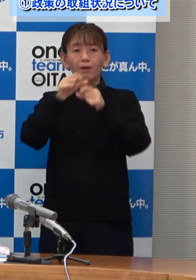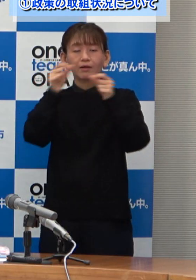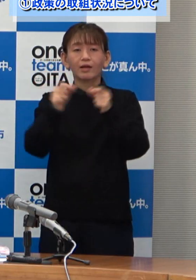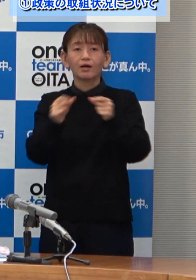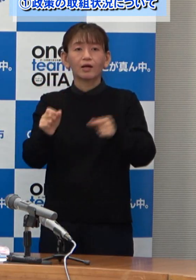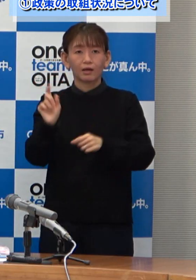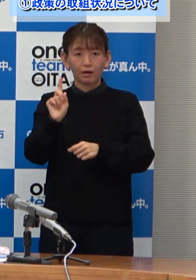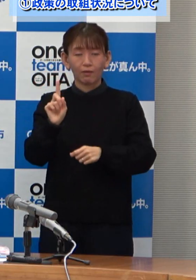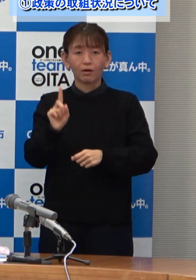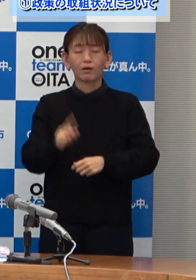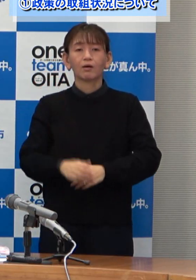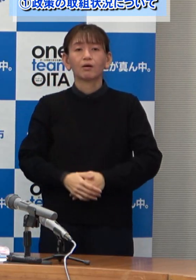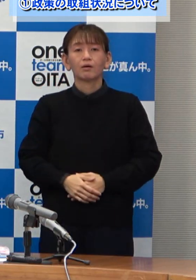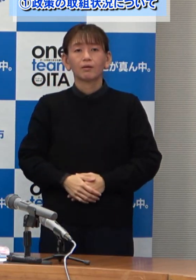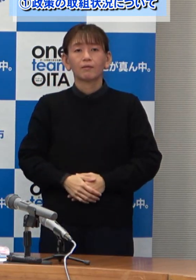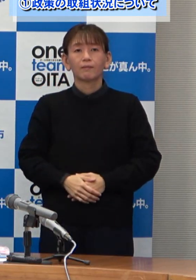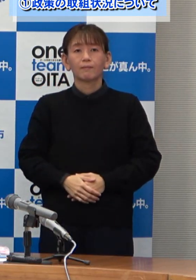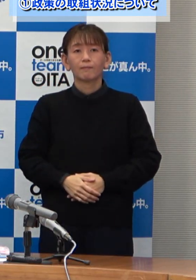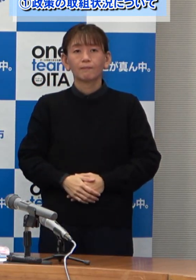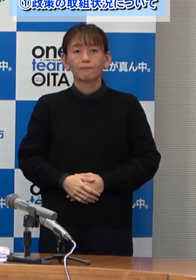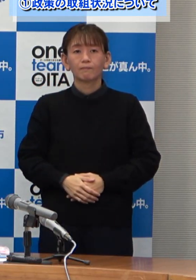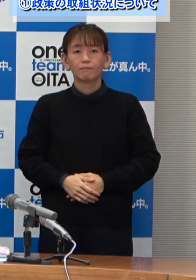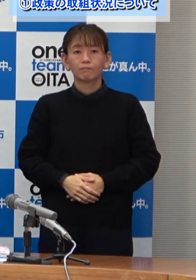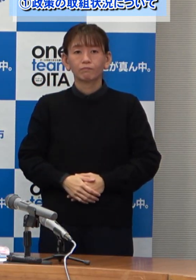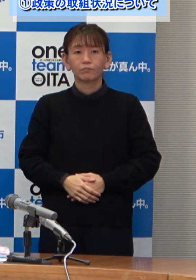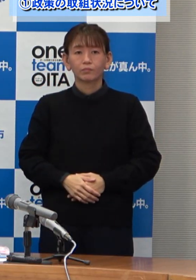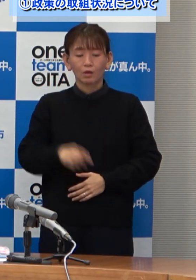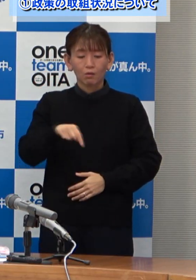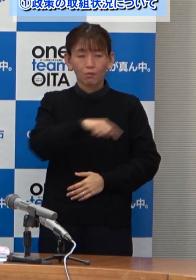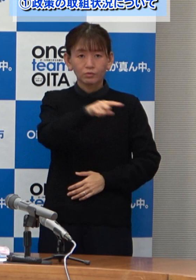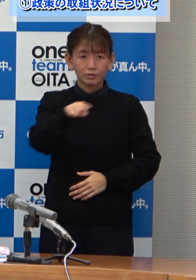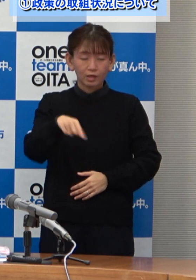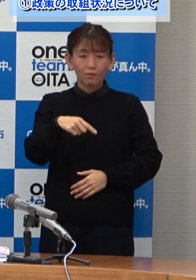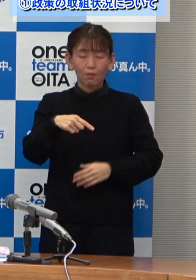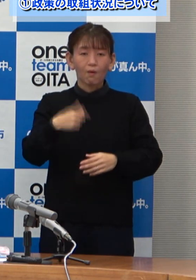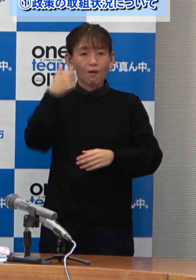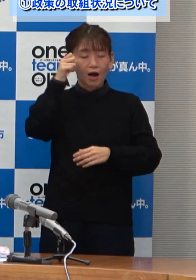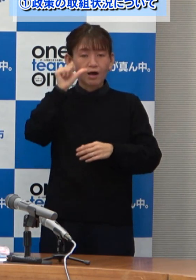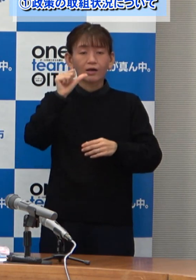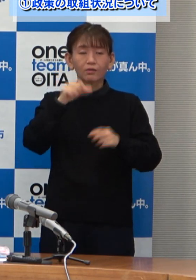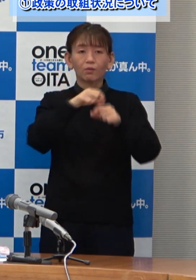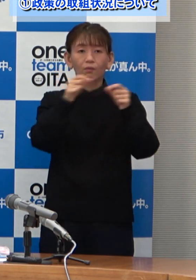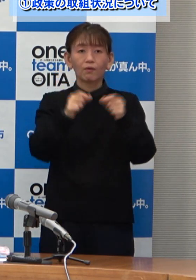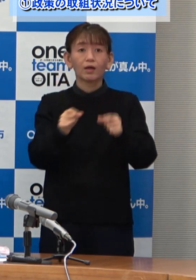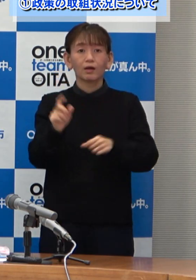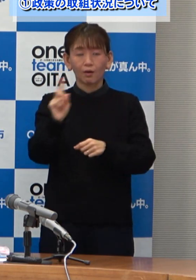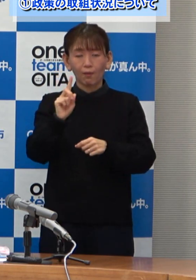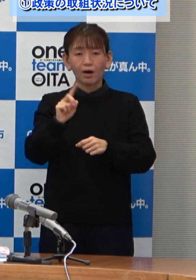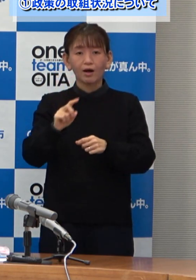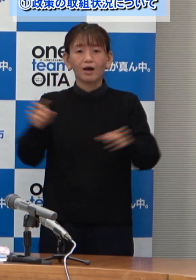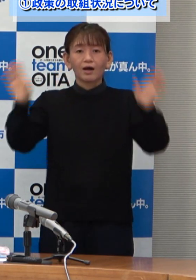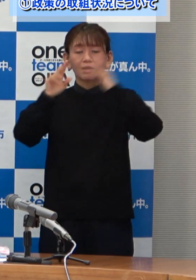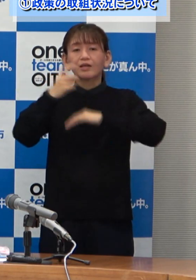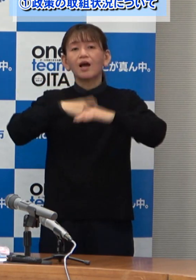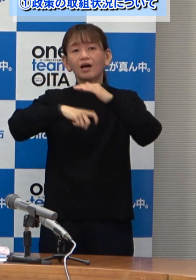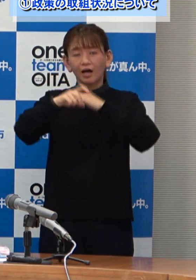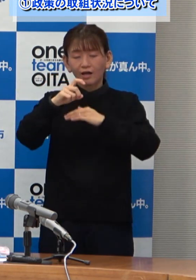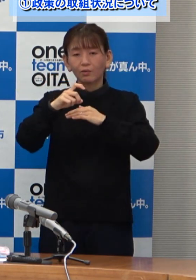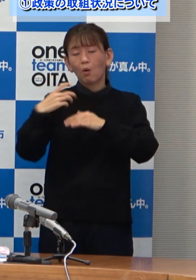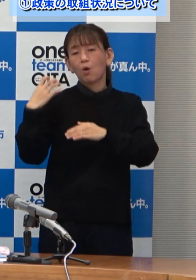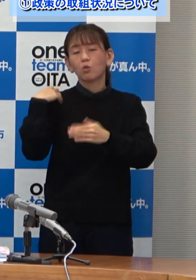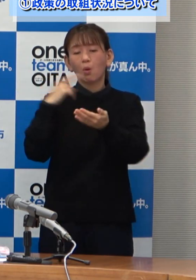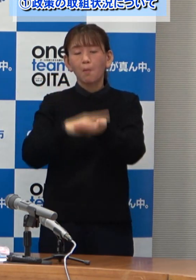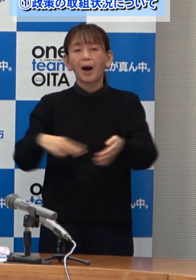郵送によるアンケートの結果としてはええ夜間登板位日によって医療機関が